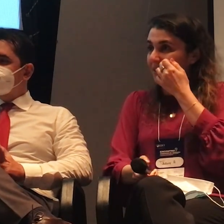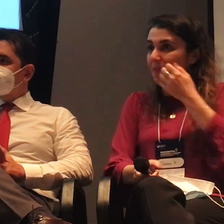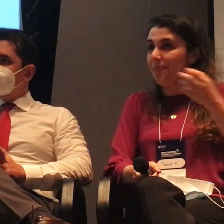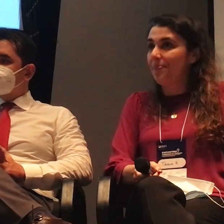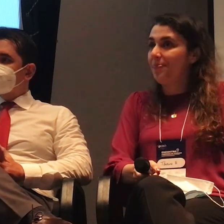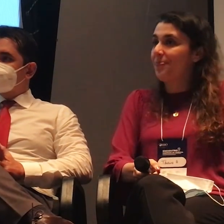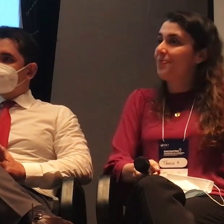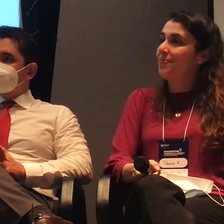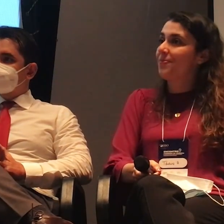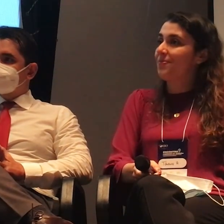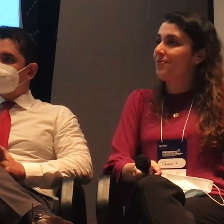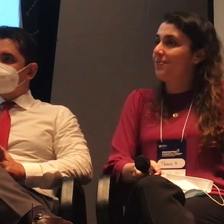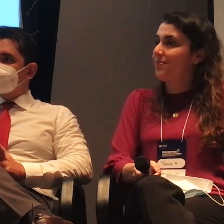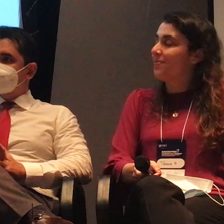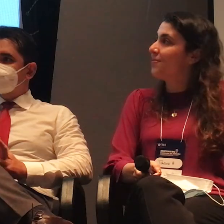Muito bem. E então, a